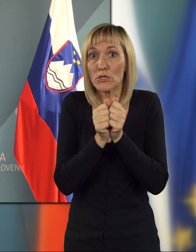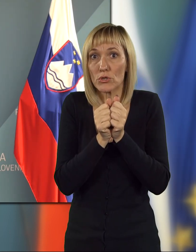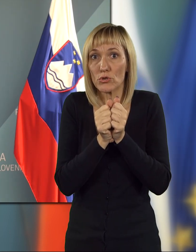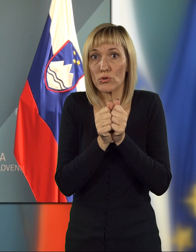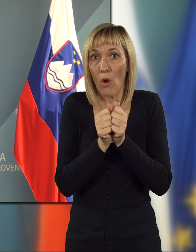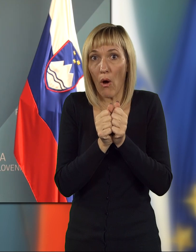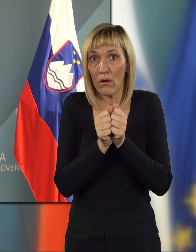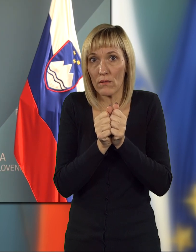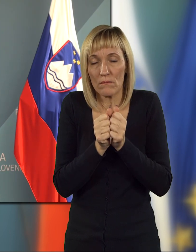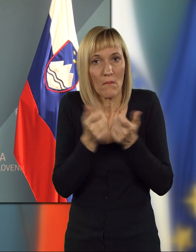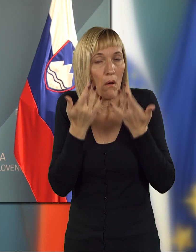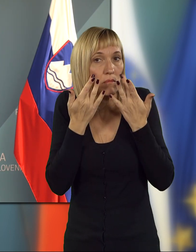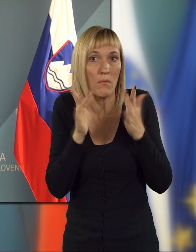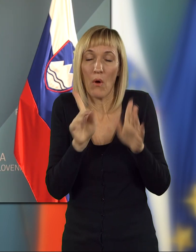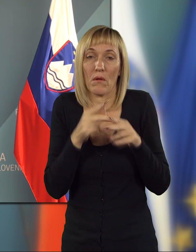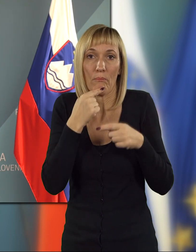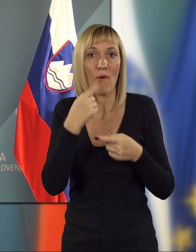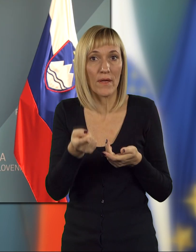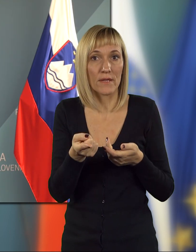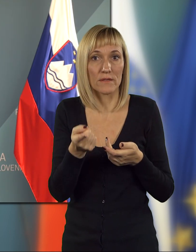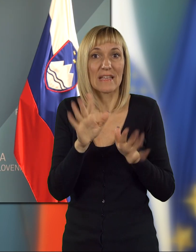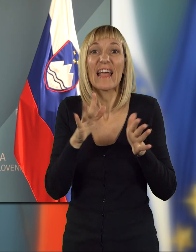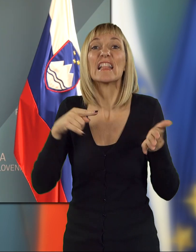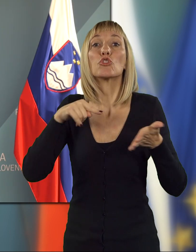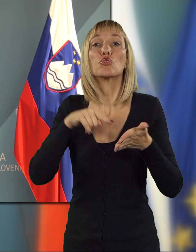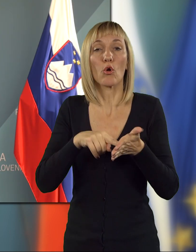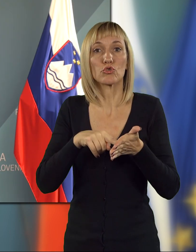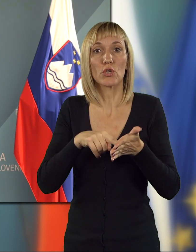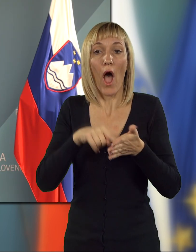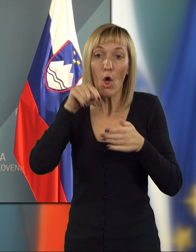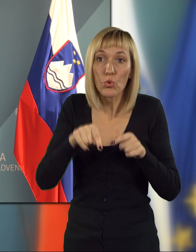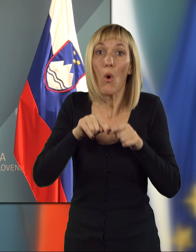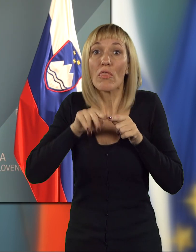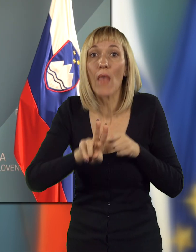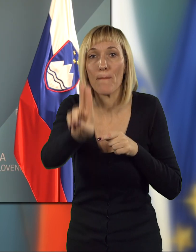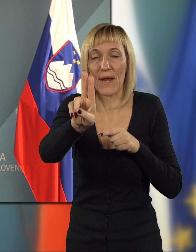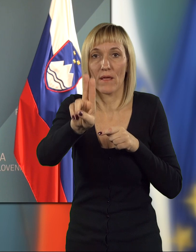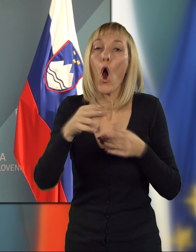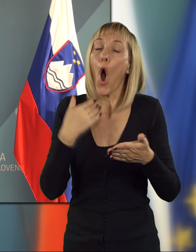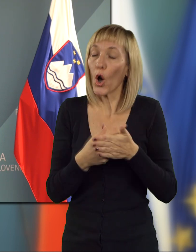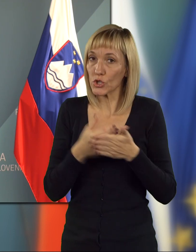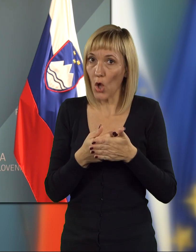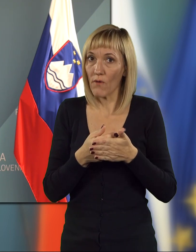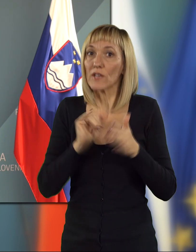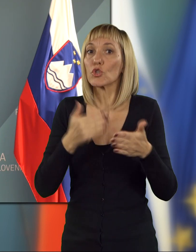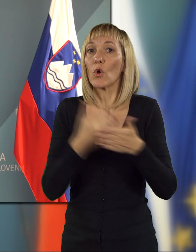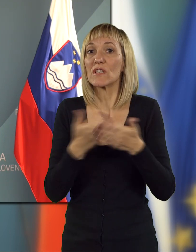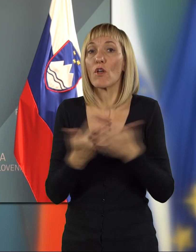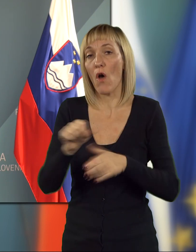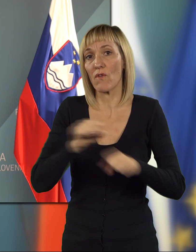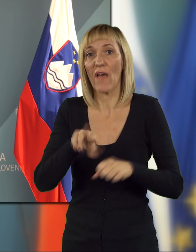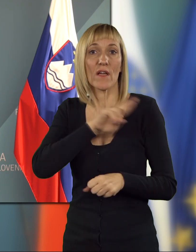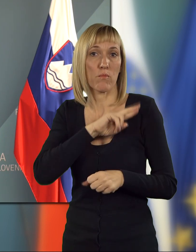točki, o tem pa seveda zaenkrat ne morem govoriti, ni točke, s katere bi krenili. Izhodišča